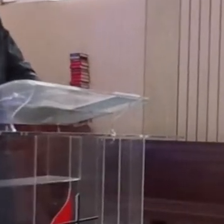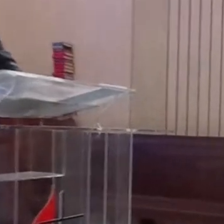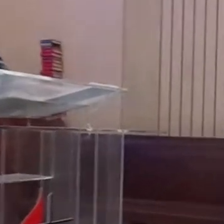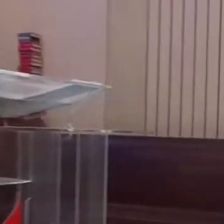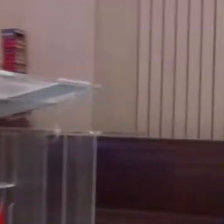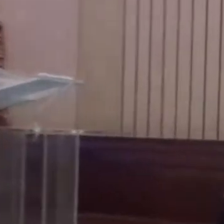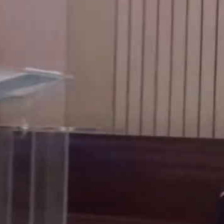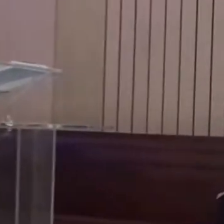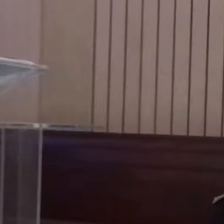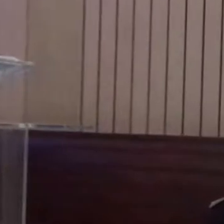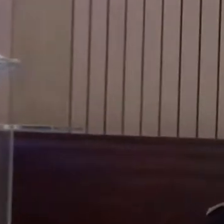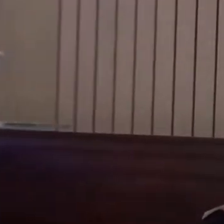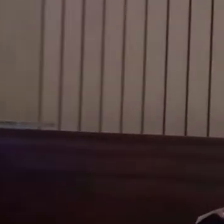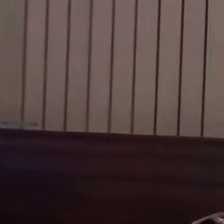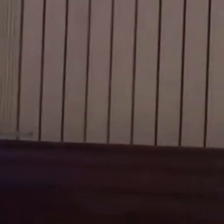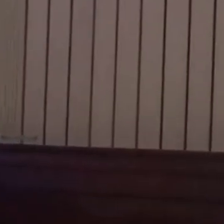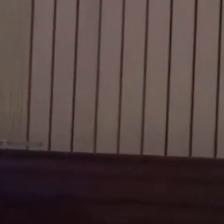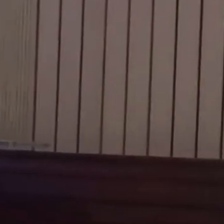Não é maravilhosa?